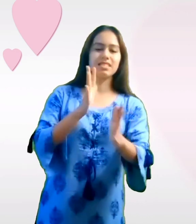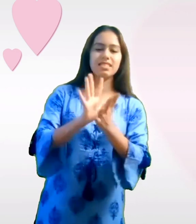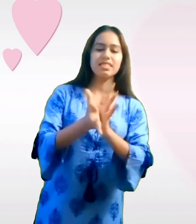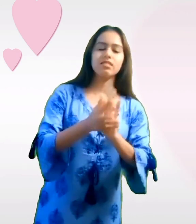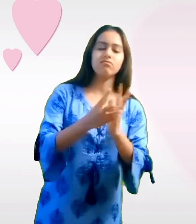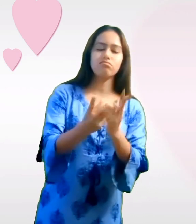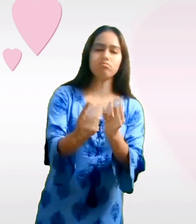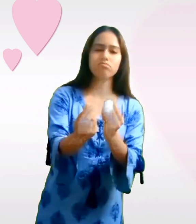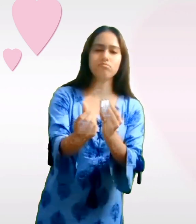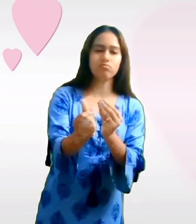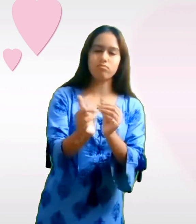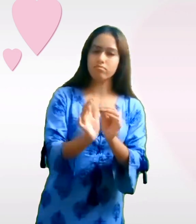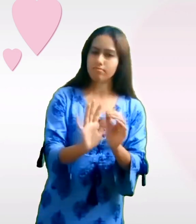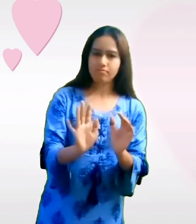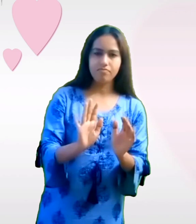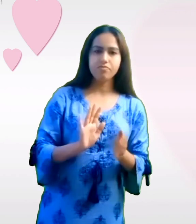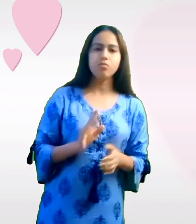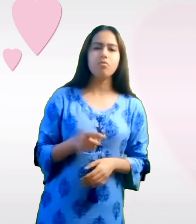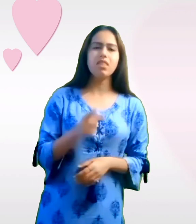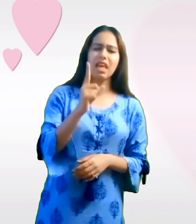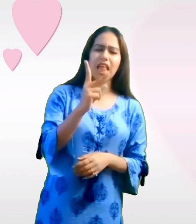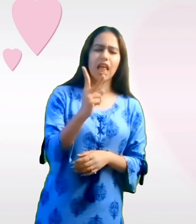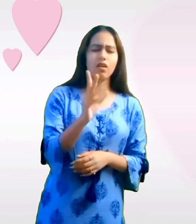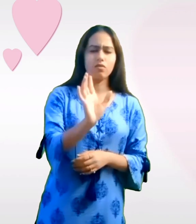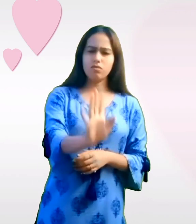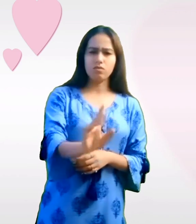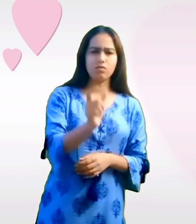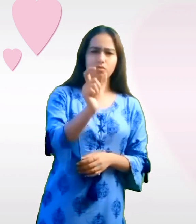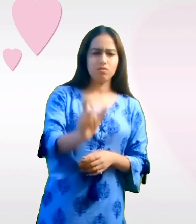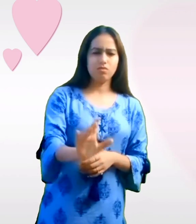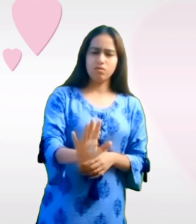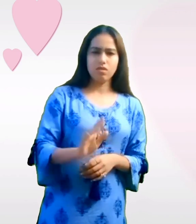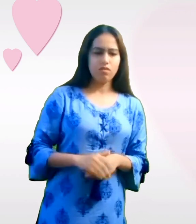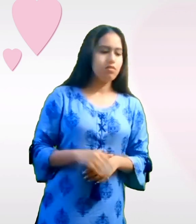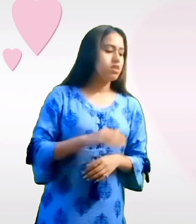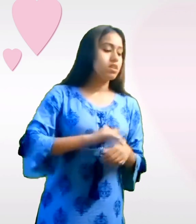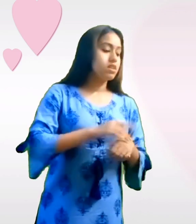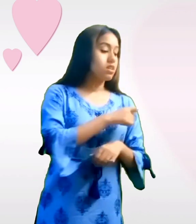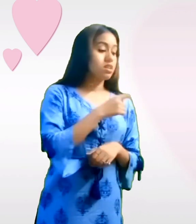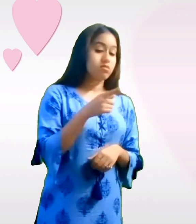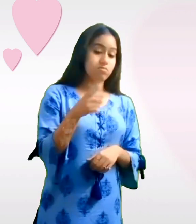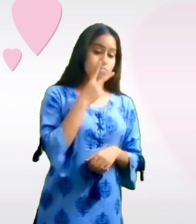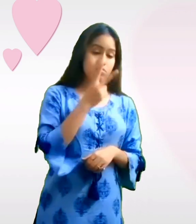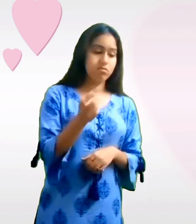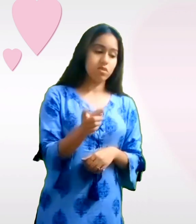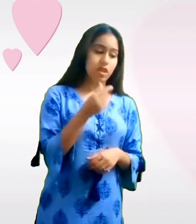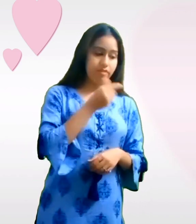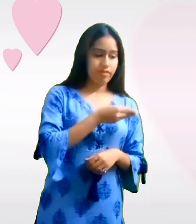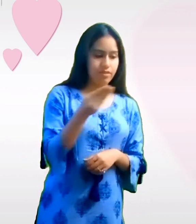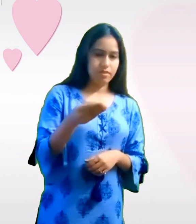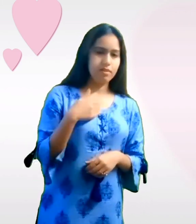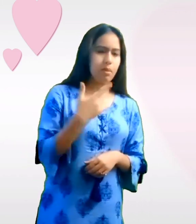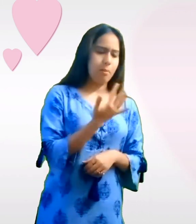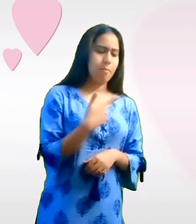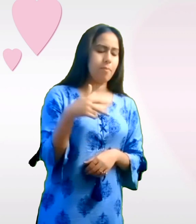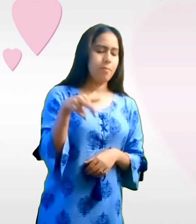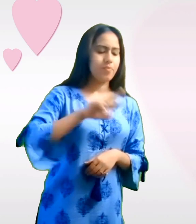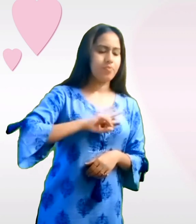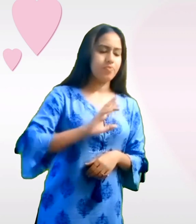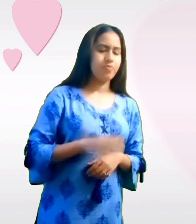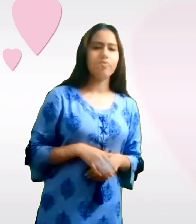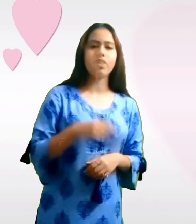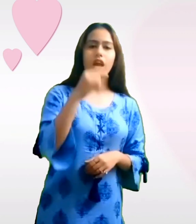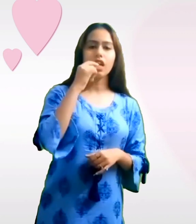बनाते गए, कस्टमर्स को कम करते गए, उन तक दवाइयाँ पहुँचाते गए। भीड़ कम होने लगी धीरे धीरे धीरे। 2-4 कस्टमर बचे थे। इन्होंने अपने नौकर से कहा कि बेटा अब तुम देख लो, 5 मिनट में वापस